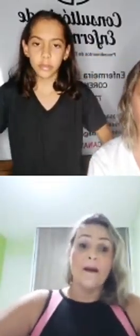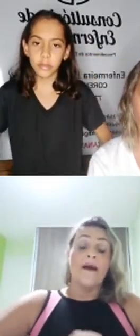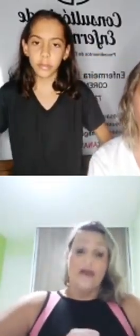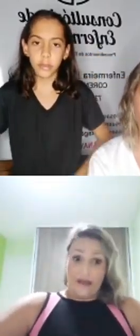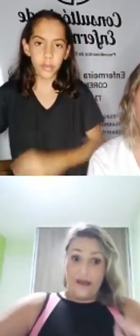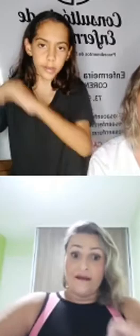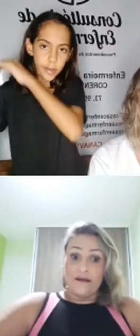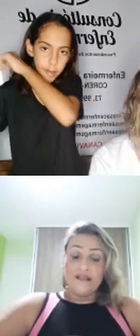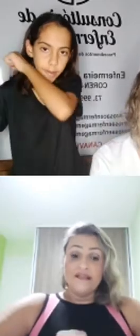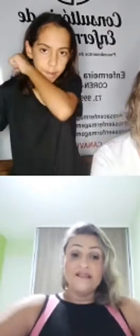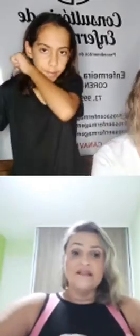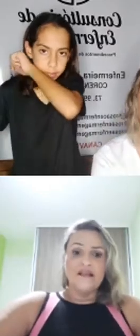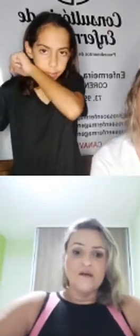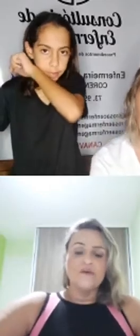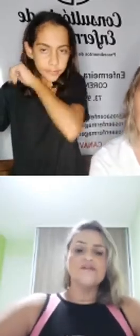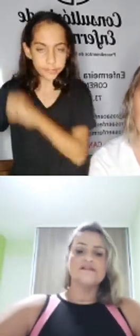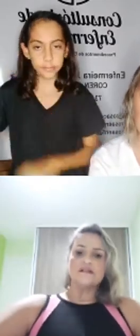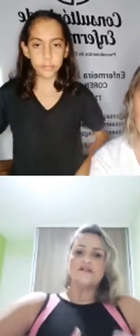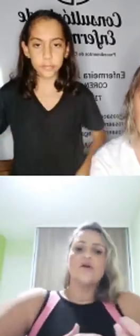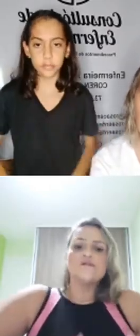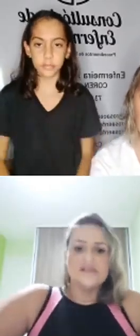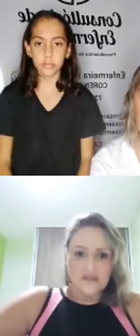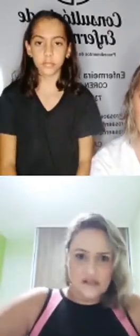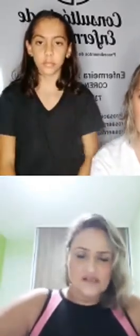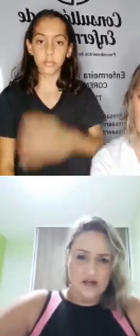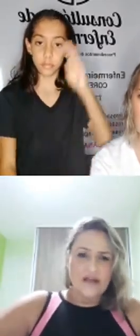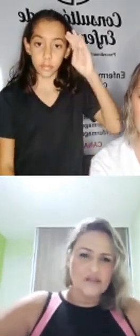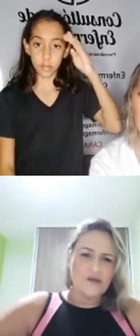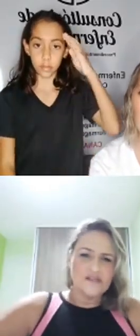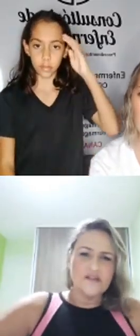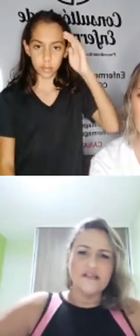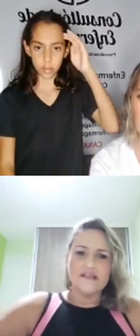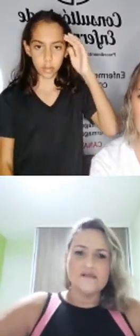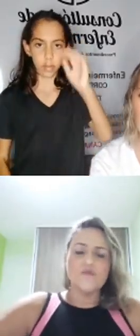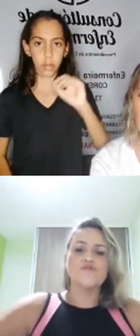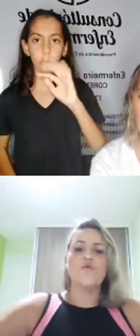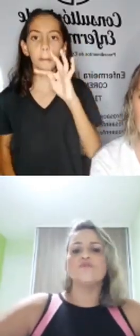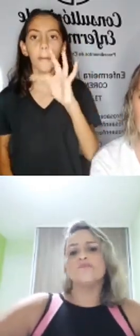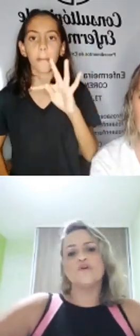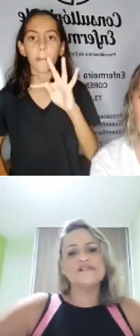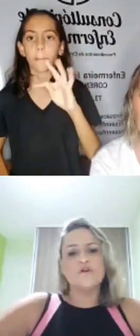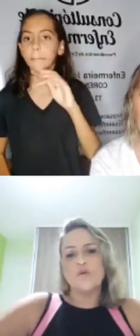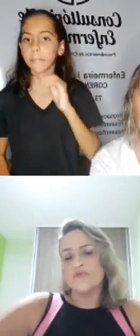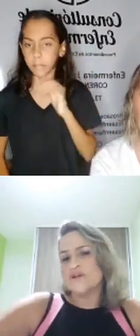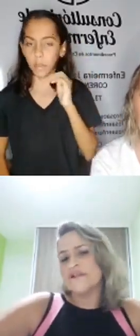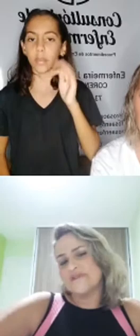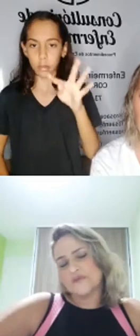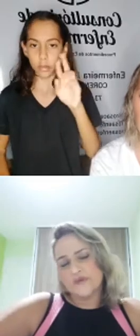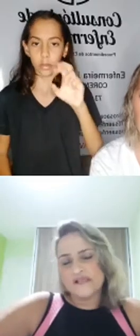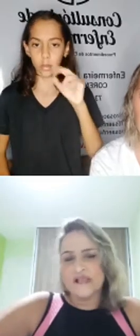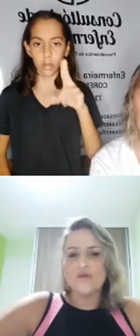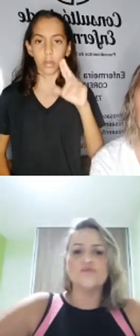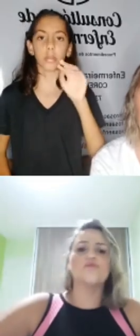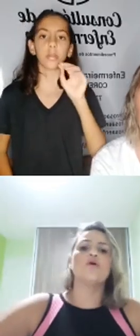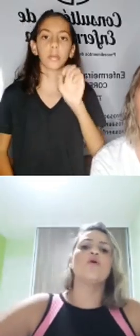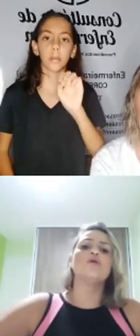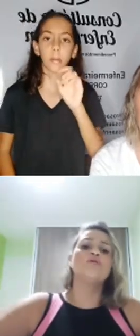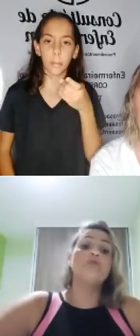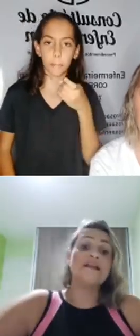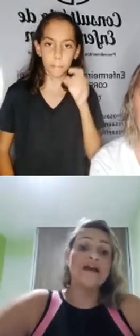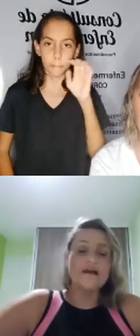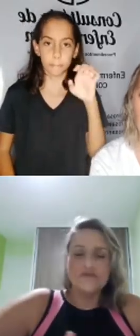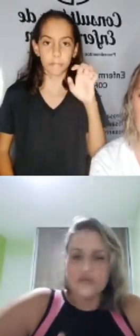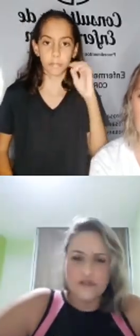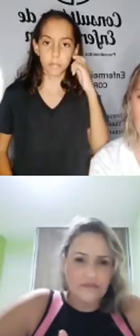Medicina entendeu e trouxe as novas orientações, como nós devemos proceder em consultório,